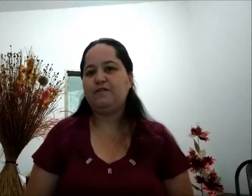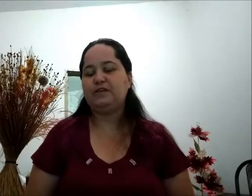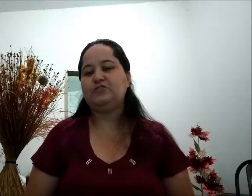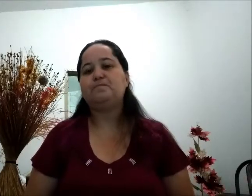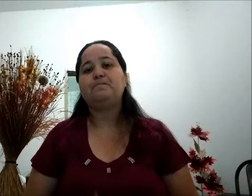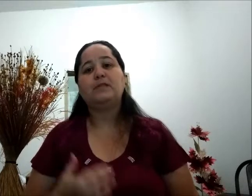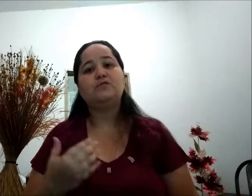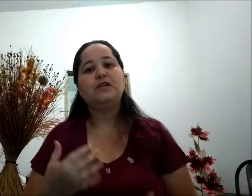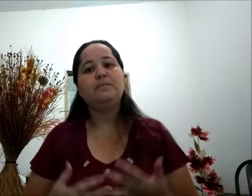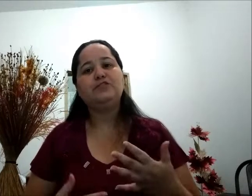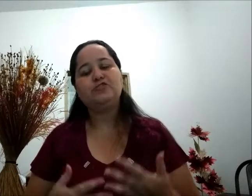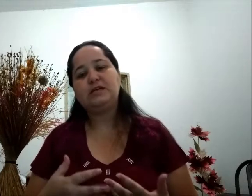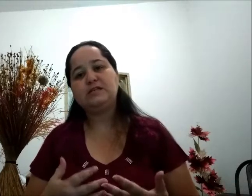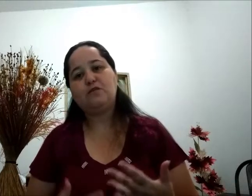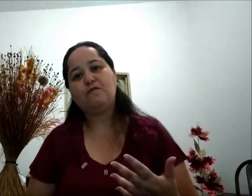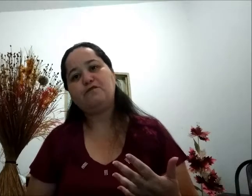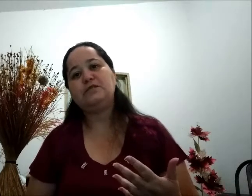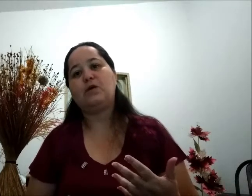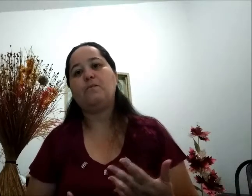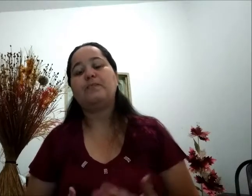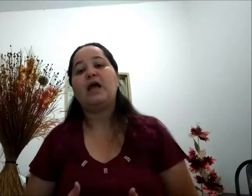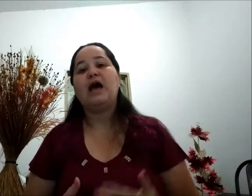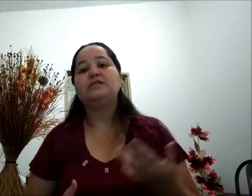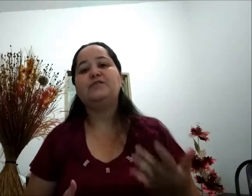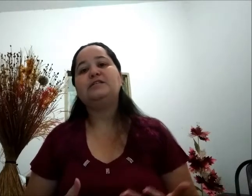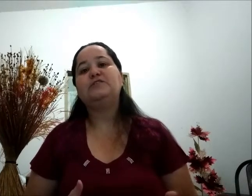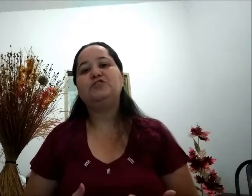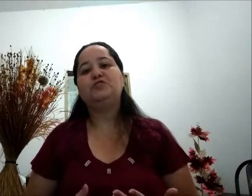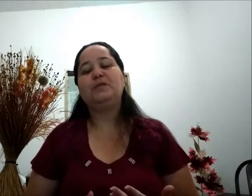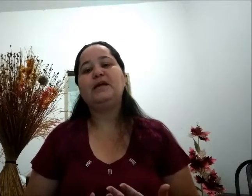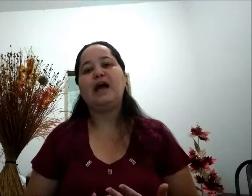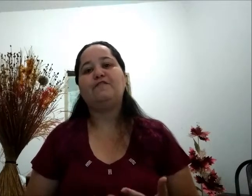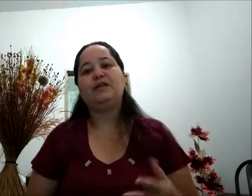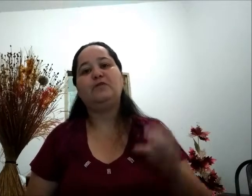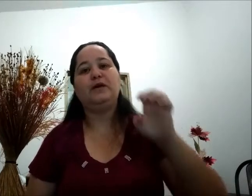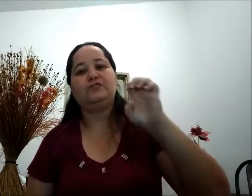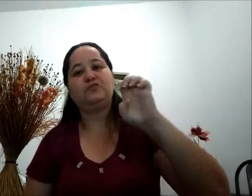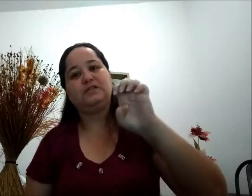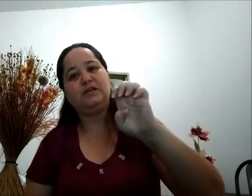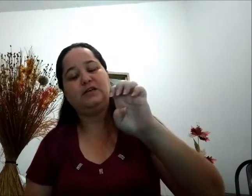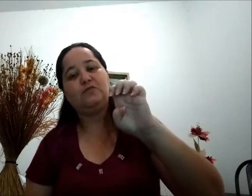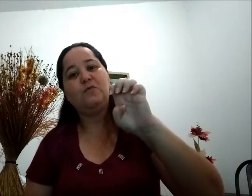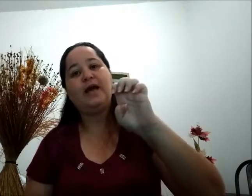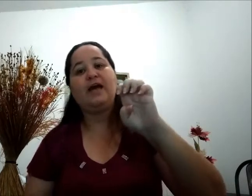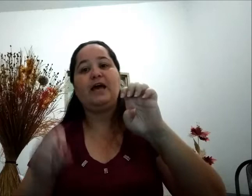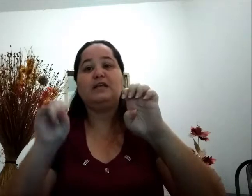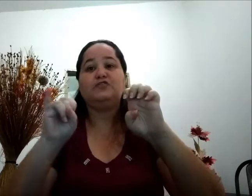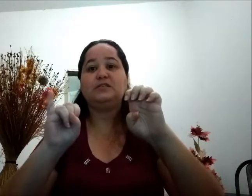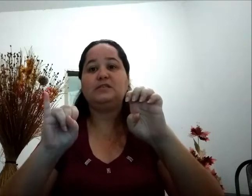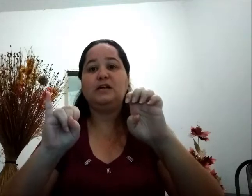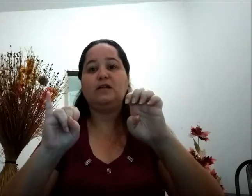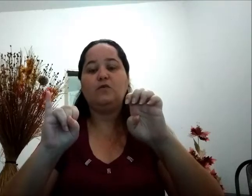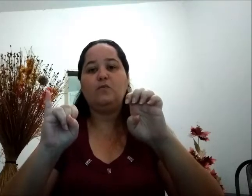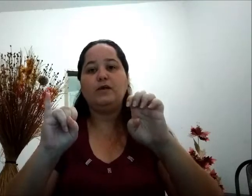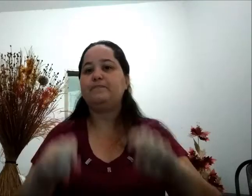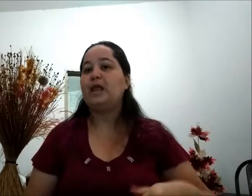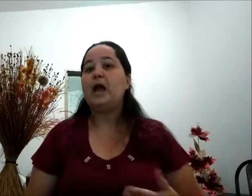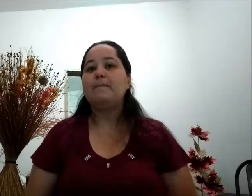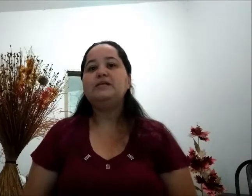ouvinte? Então, sempre tinha essa confusão. Às vezes a gente brincava, né? Eu era Josiane com E, ela Josiane com I. Mas